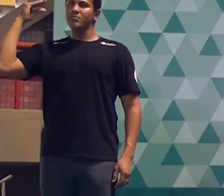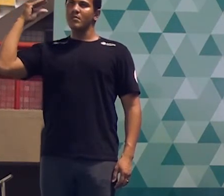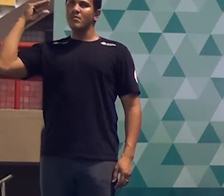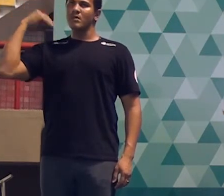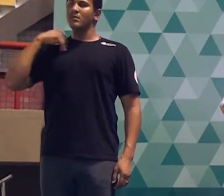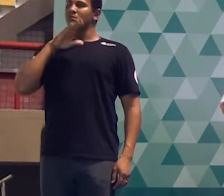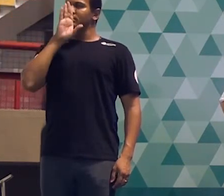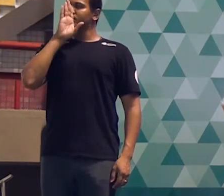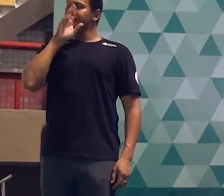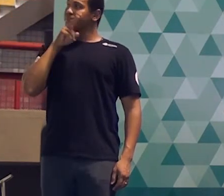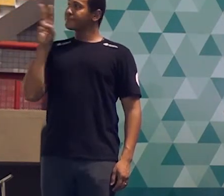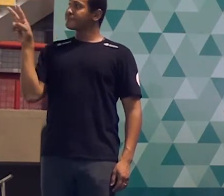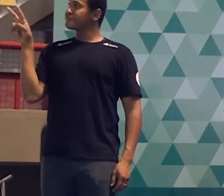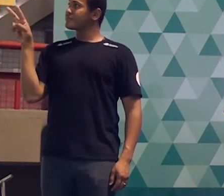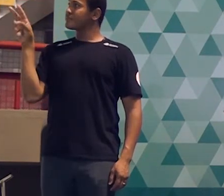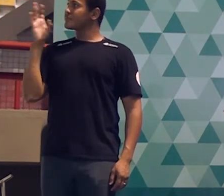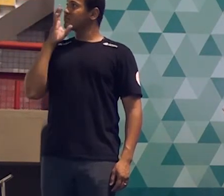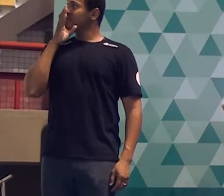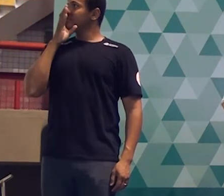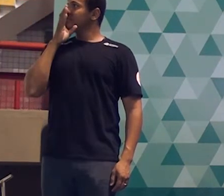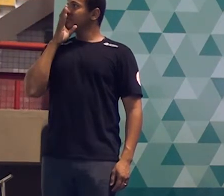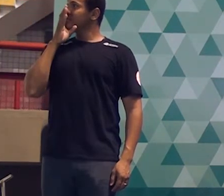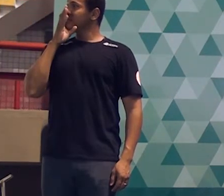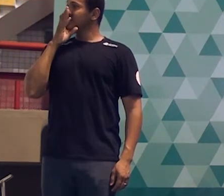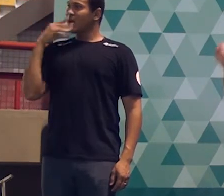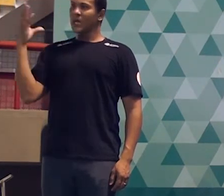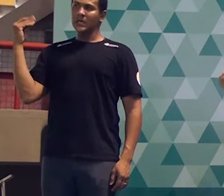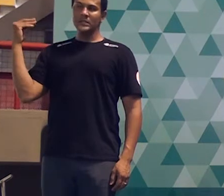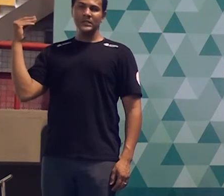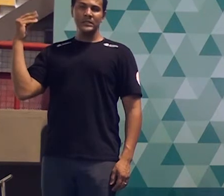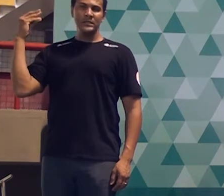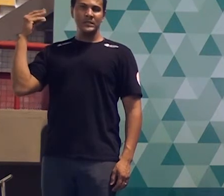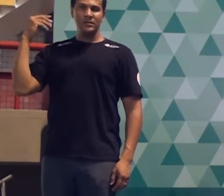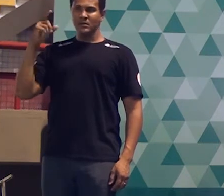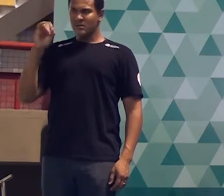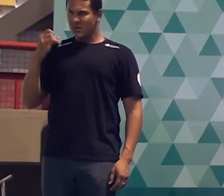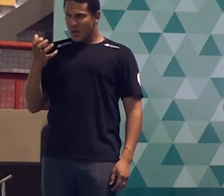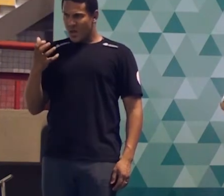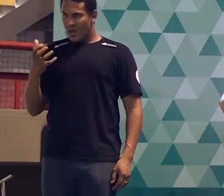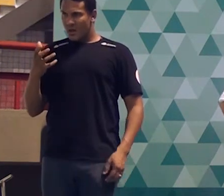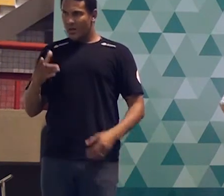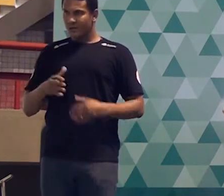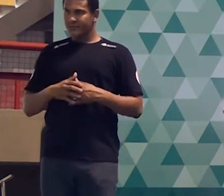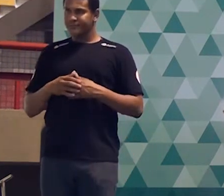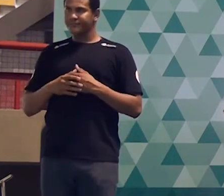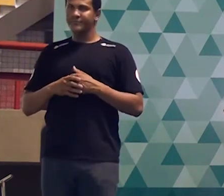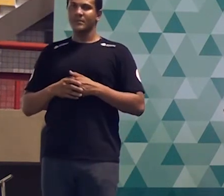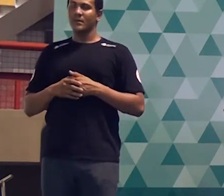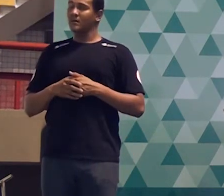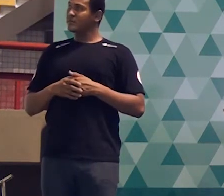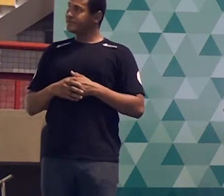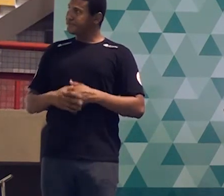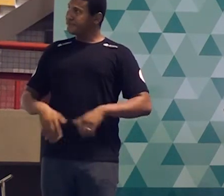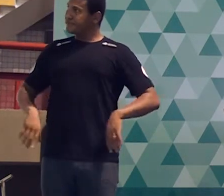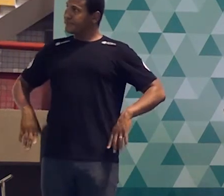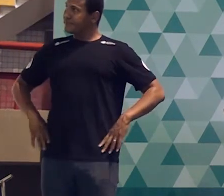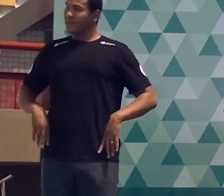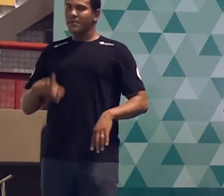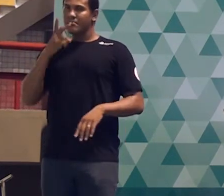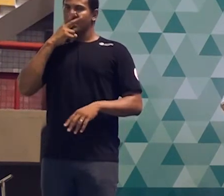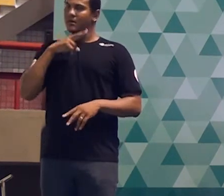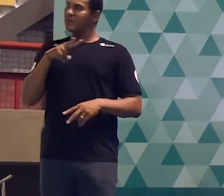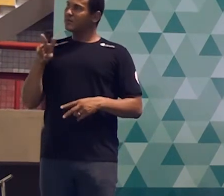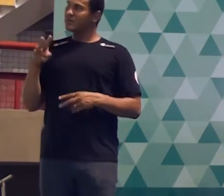brigar, fique só olhando para ela. E se quiser matar de uma vez, olhe cinicamente. O professor